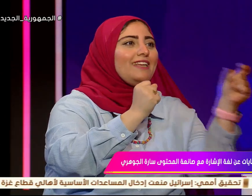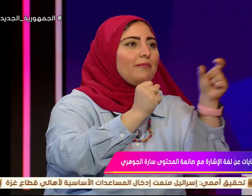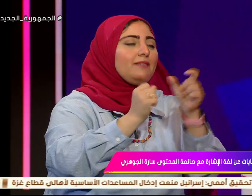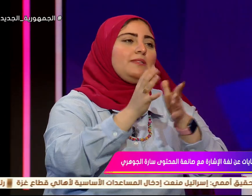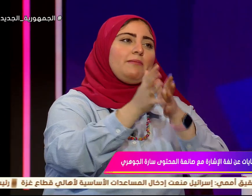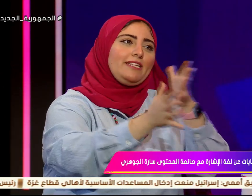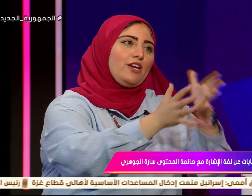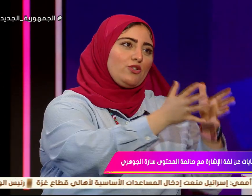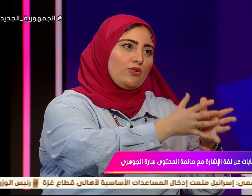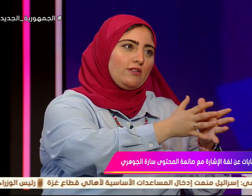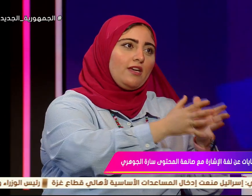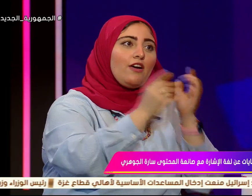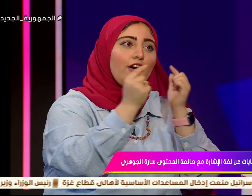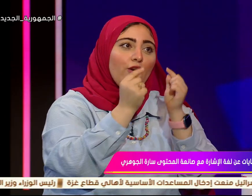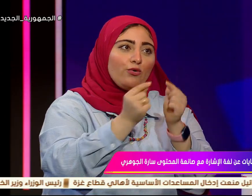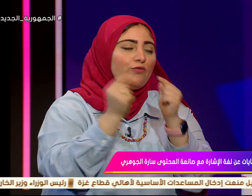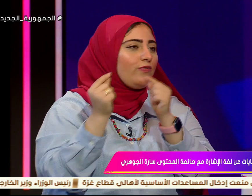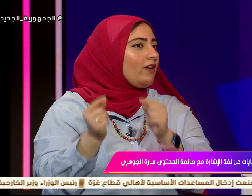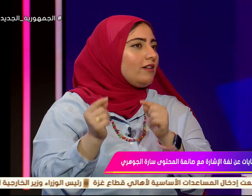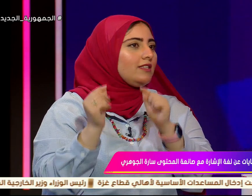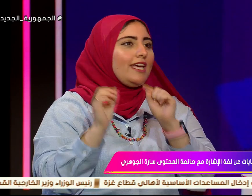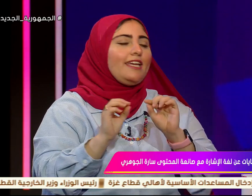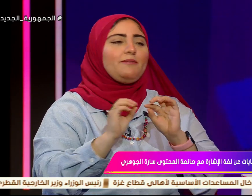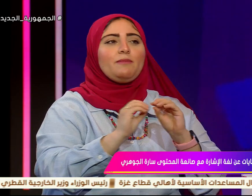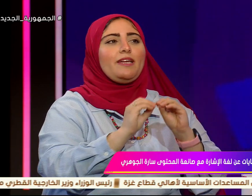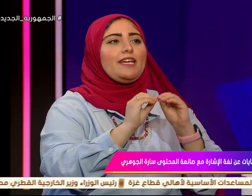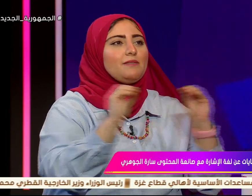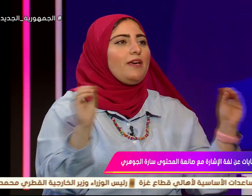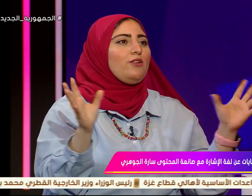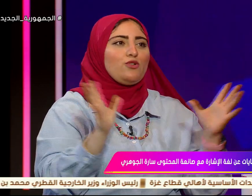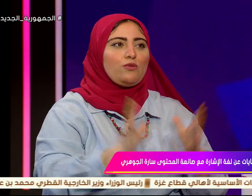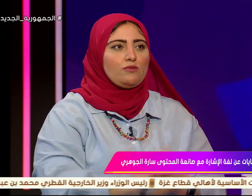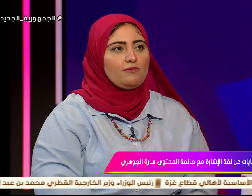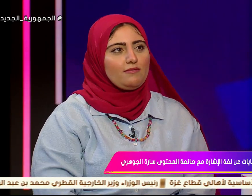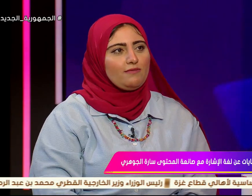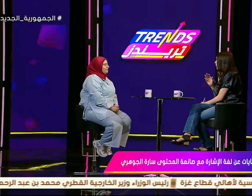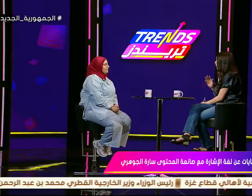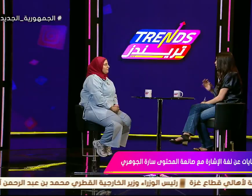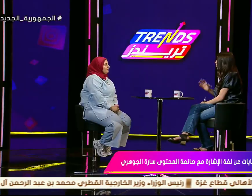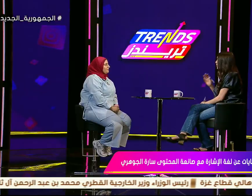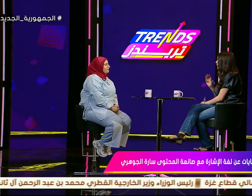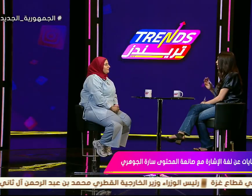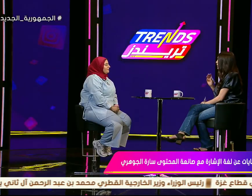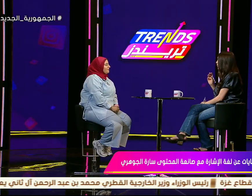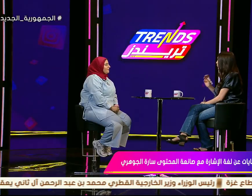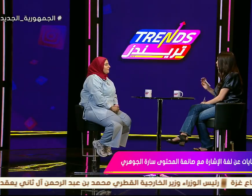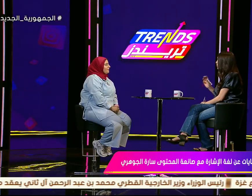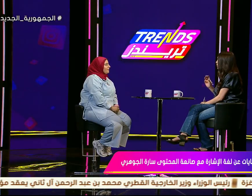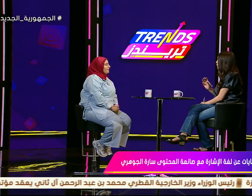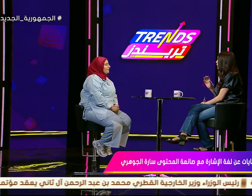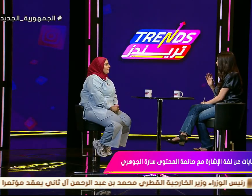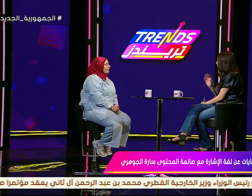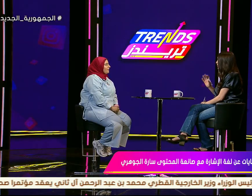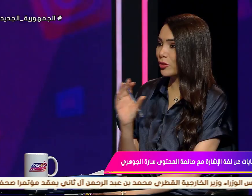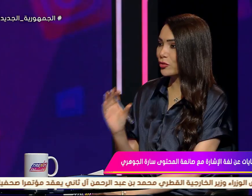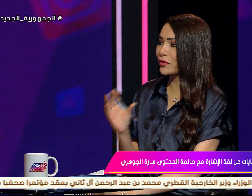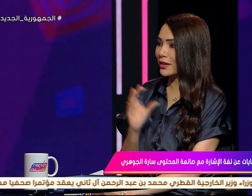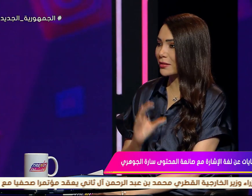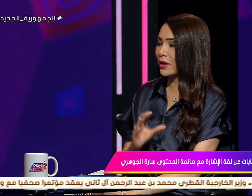كلمات بتبقى ليها اشاره الحروف فقط هي اللي بتبقى الاسماء الاشخاص والحركات بتاعه الحروف بتكون على قد الحروف يعني ه